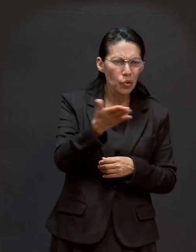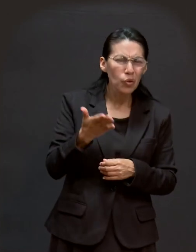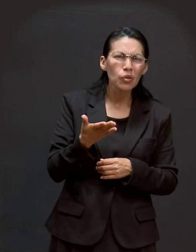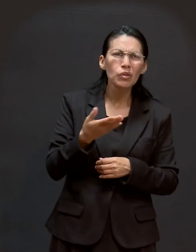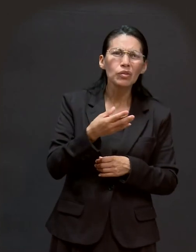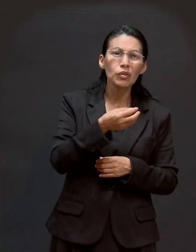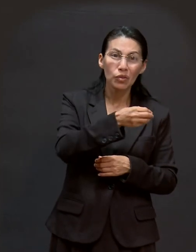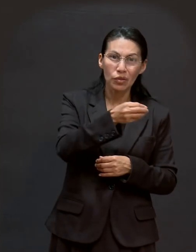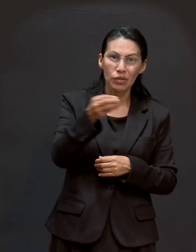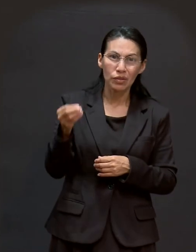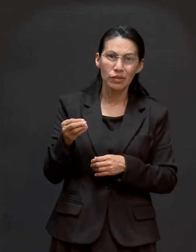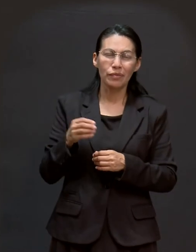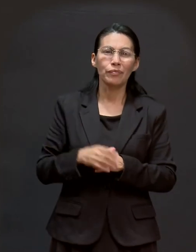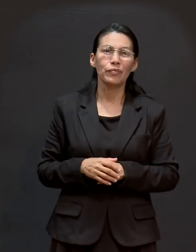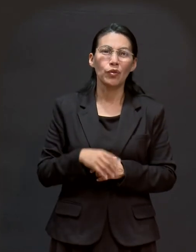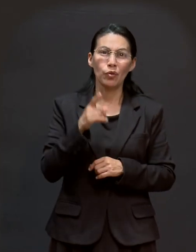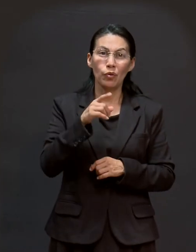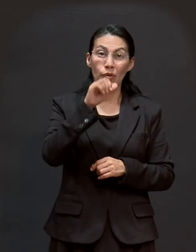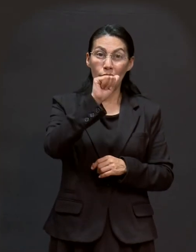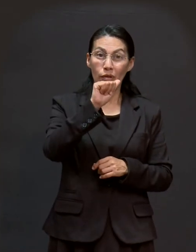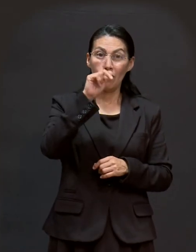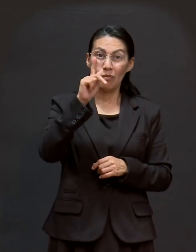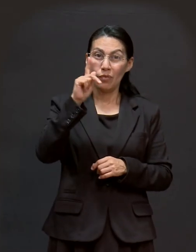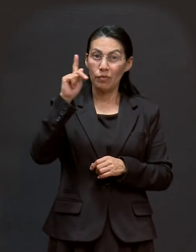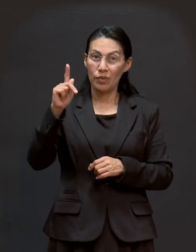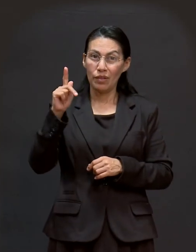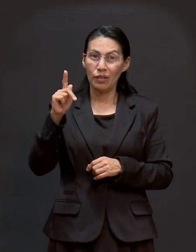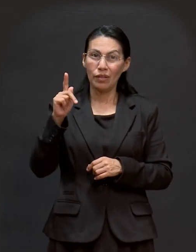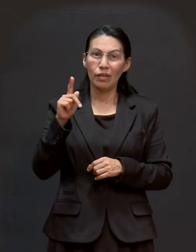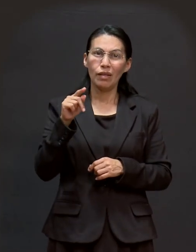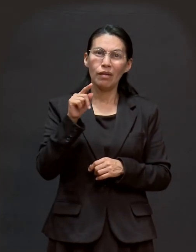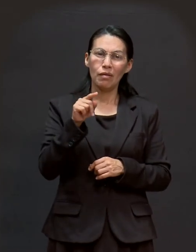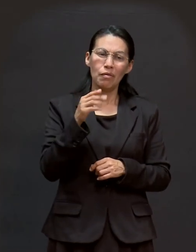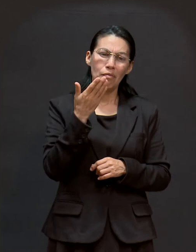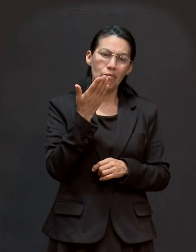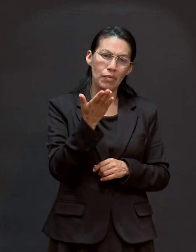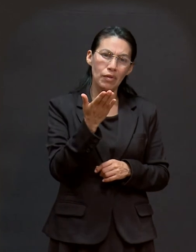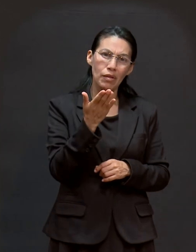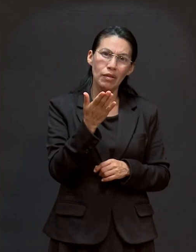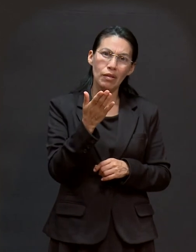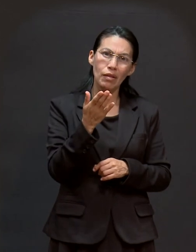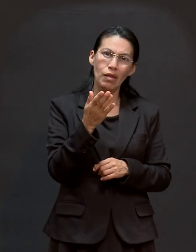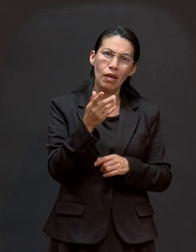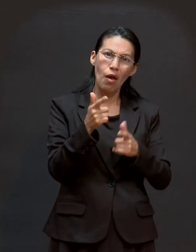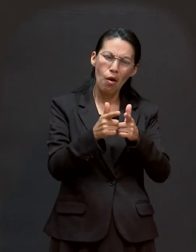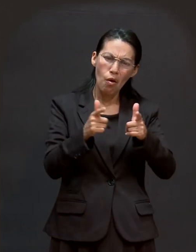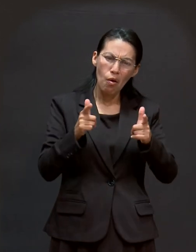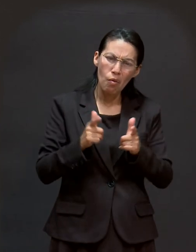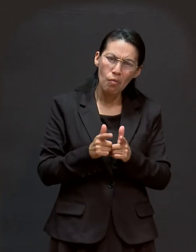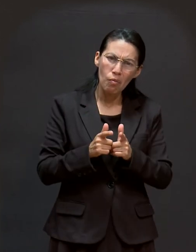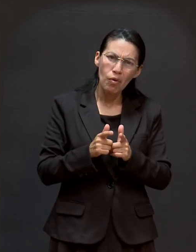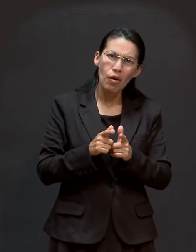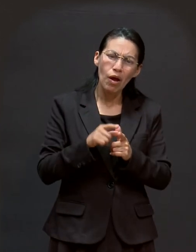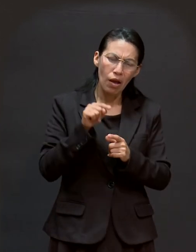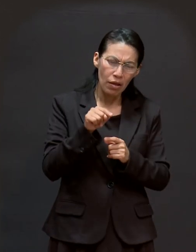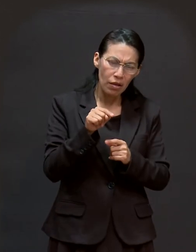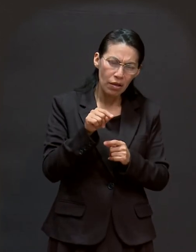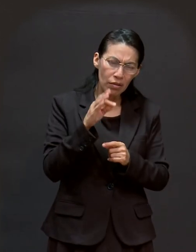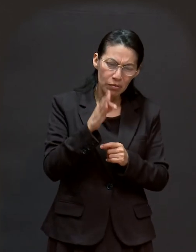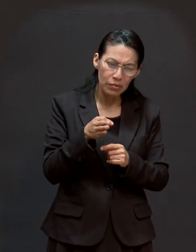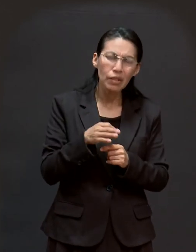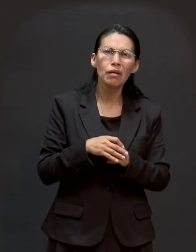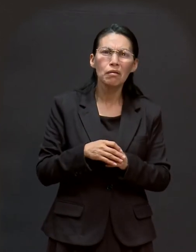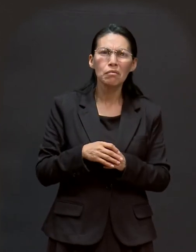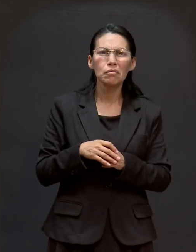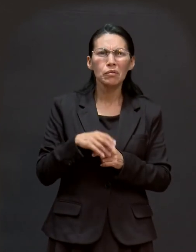nosotros bien ellos están organizados allí una vez que bajen la aplicación tu solicita pertenecer a ese grupo y te vas a encontrar con un grupo